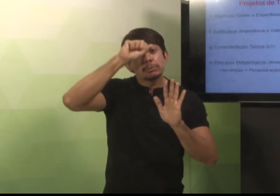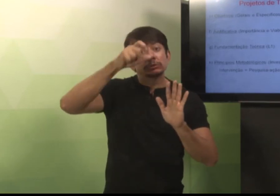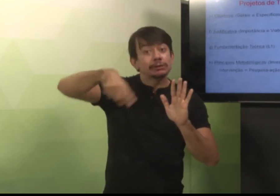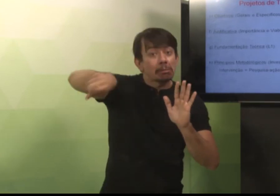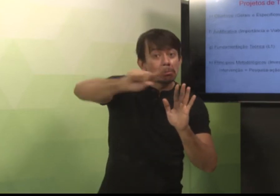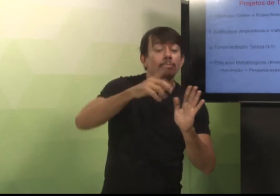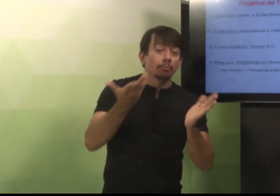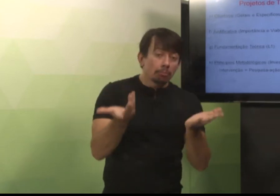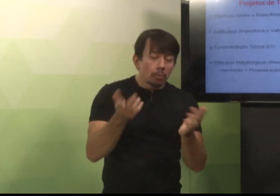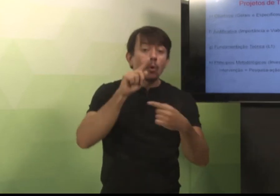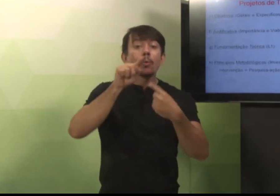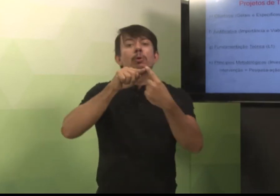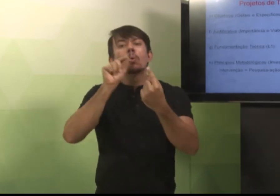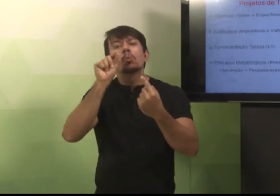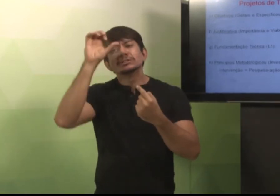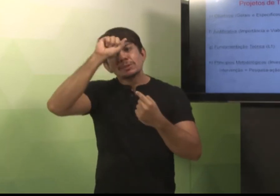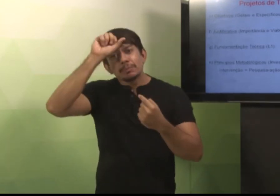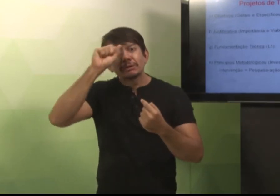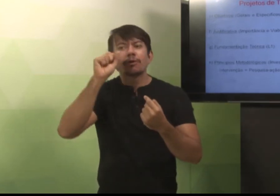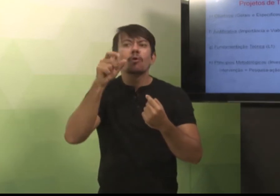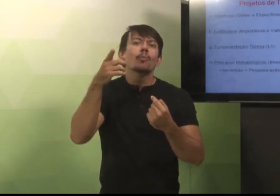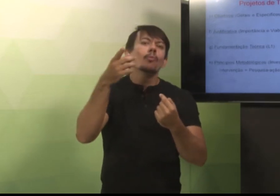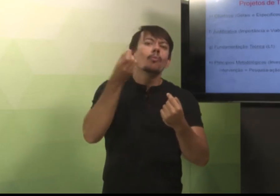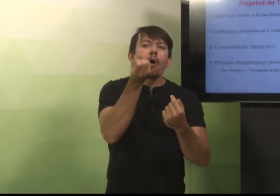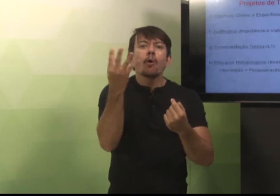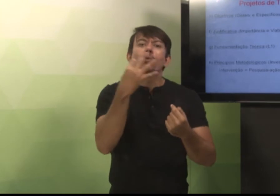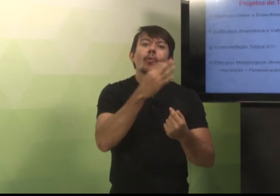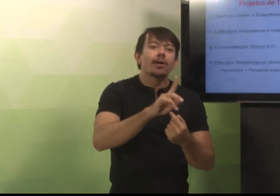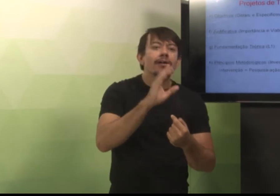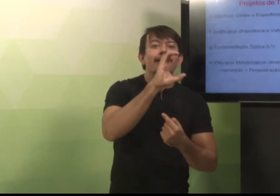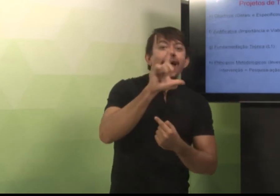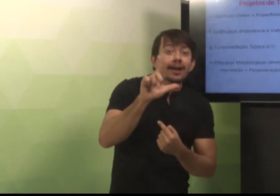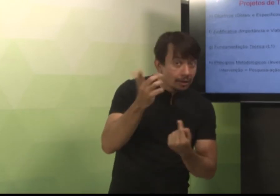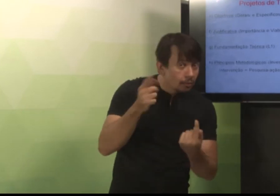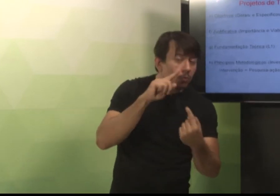seria apresentar os classificadores ou aprender os classificadores.